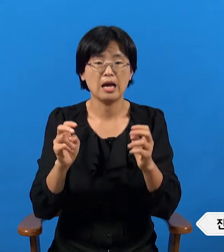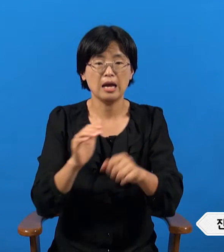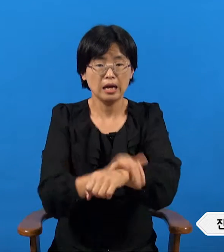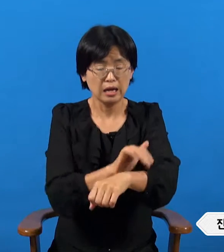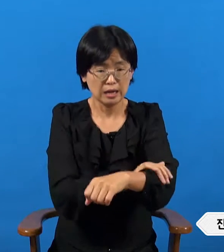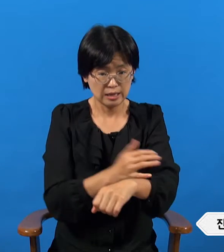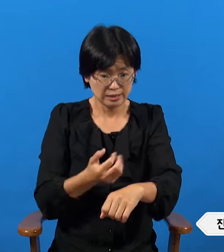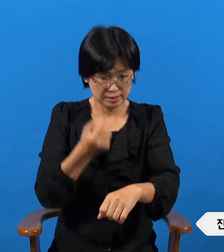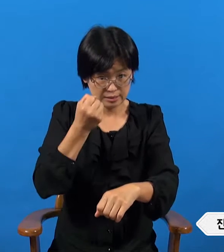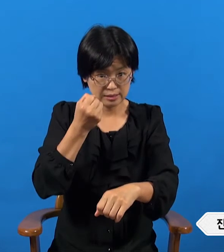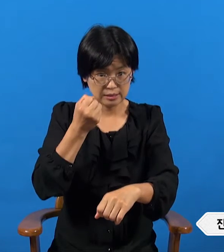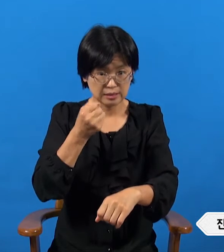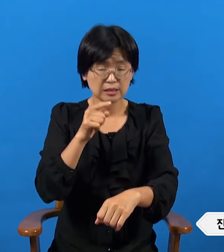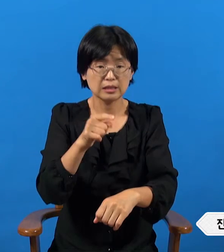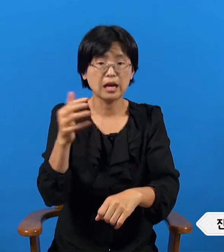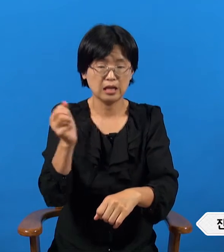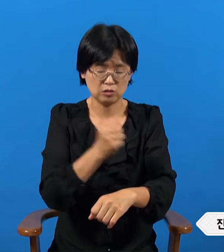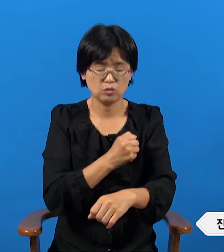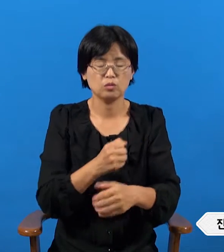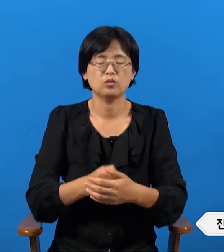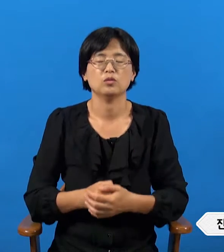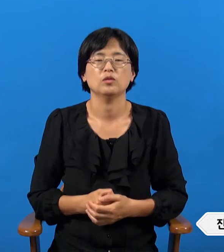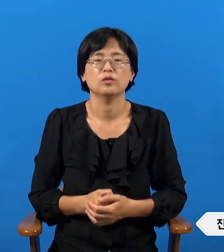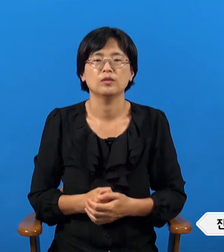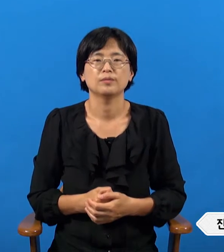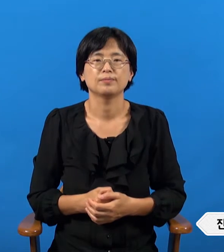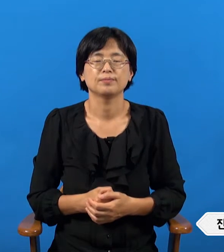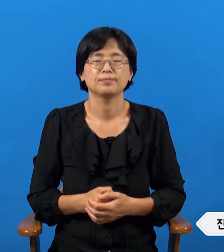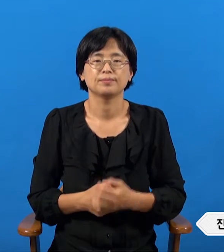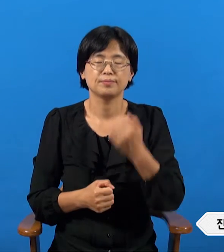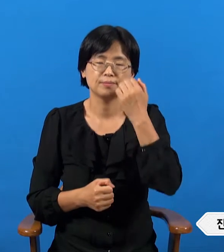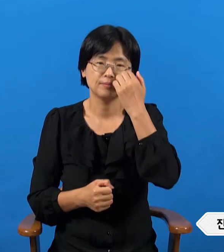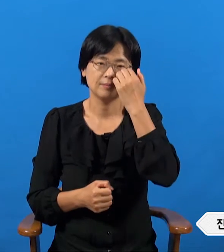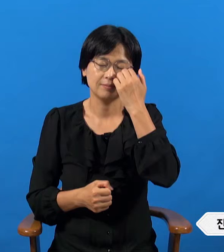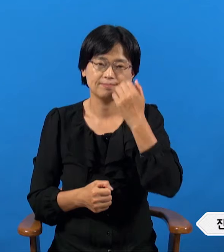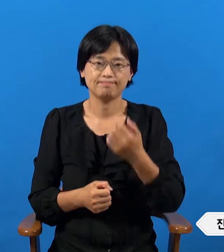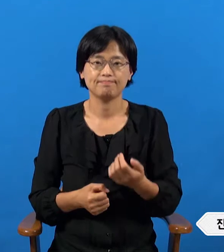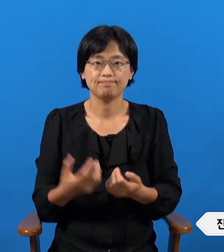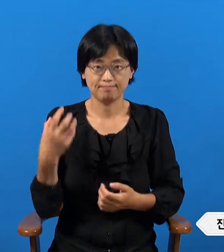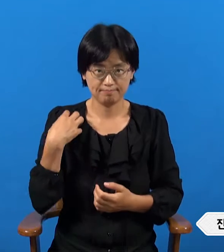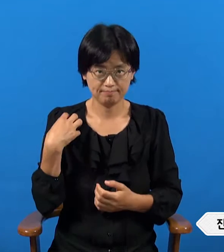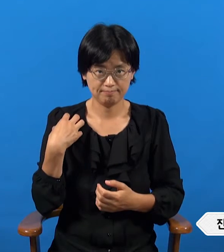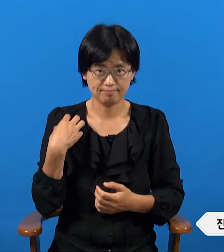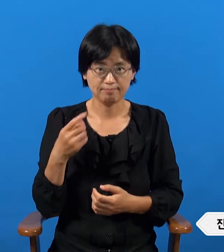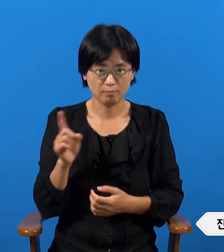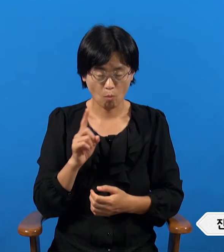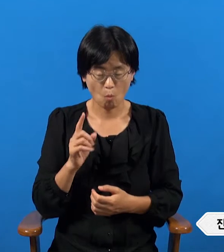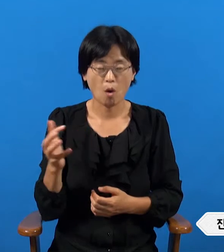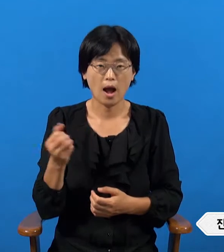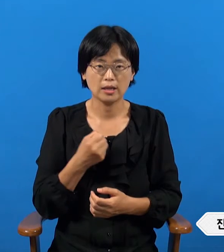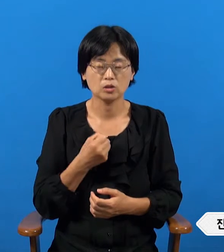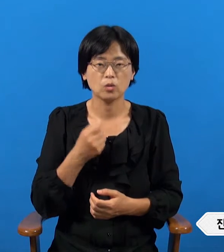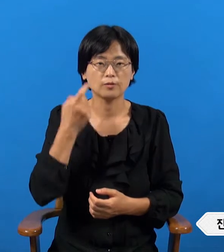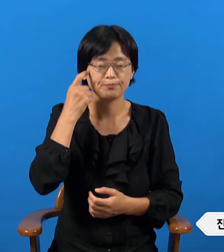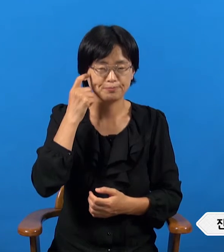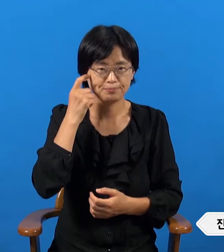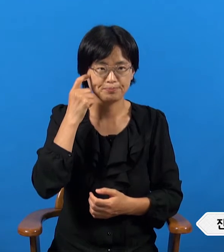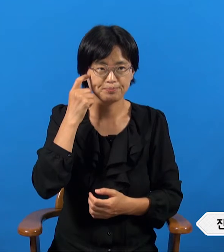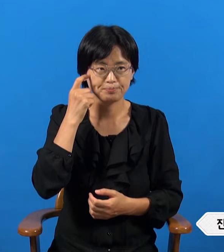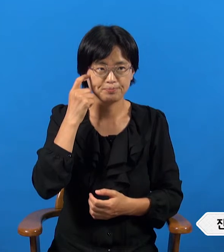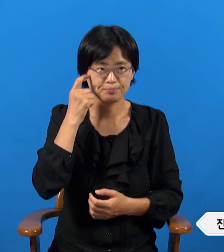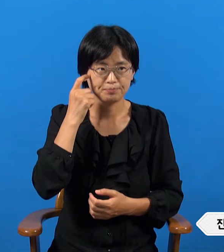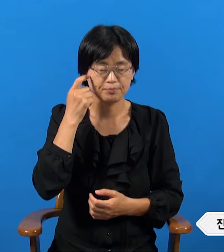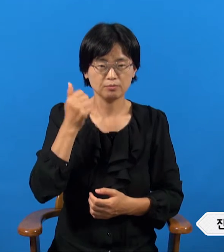가지고 우리가 어떤 위치에 있는가, 어떤 타이틀을 가지고 있는가, 어떤 직위를 가지고 있느냐로 우리의